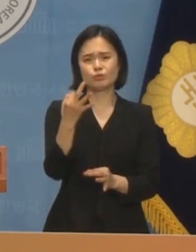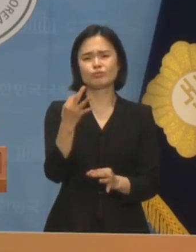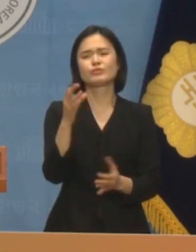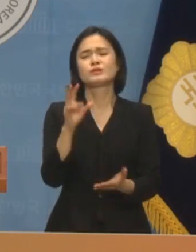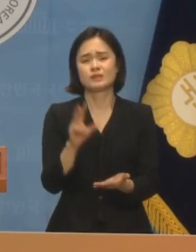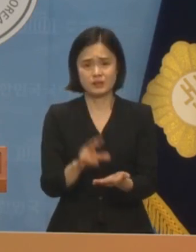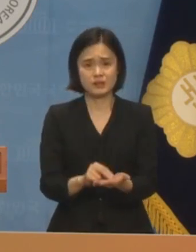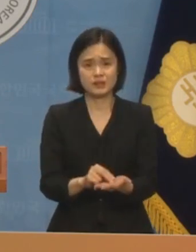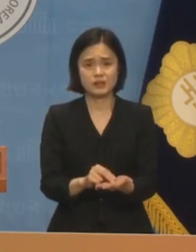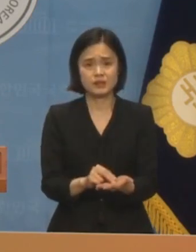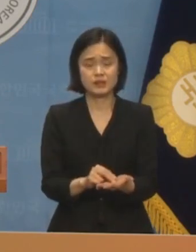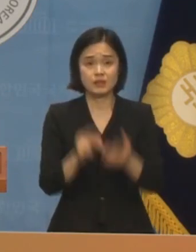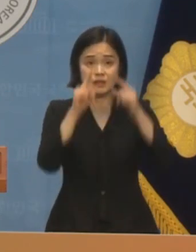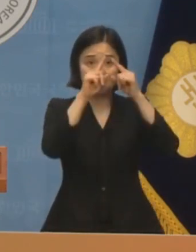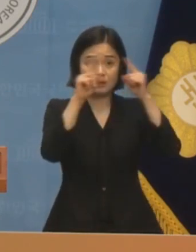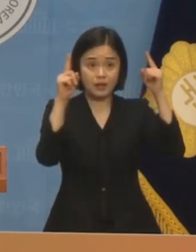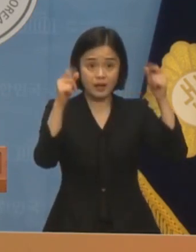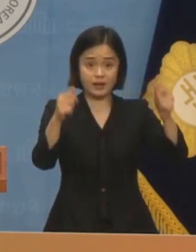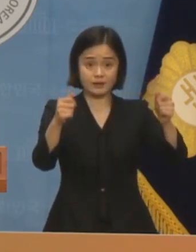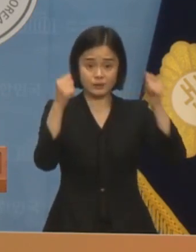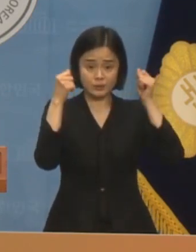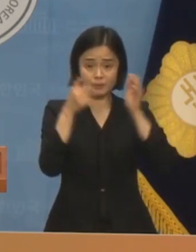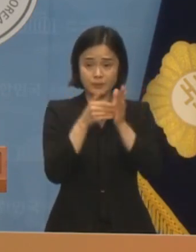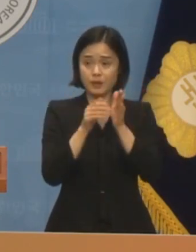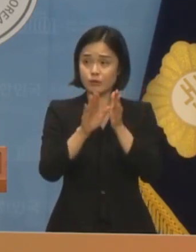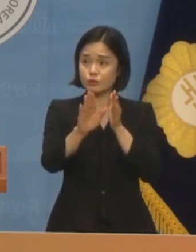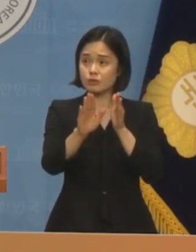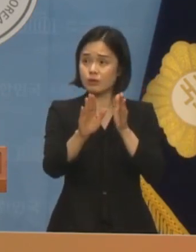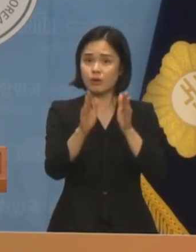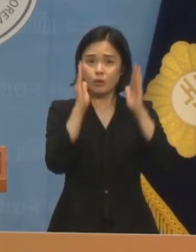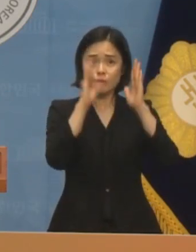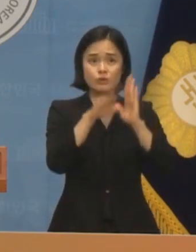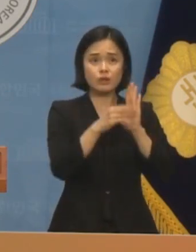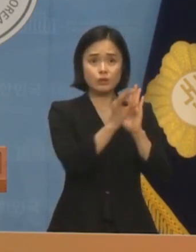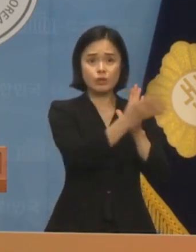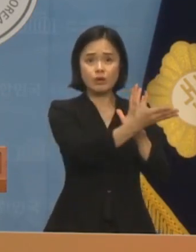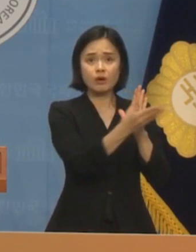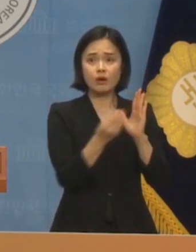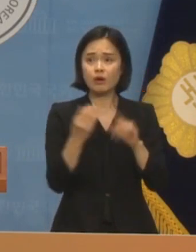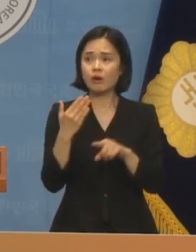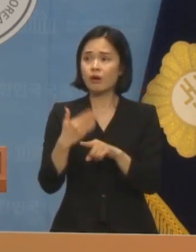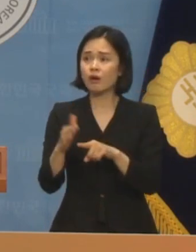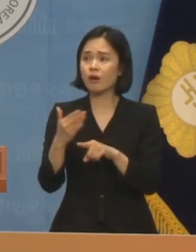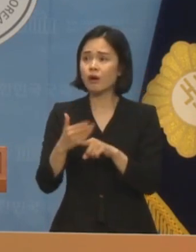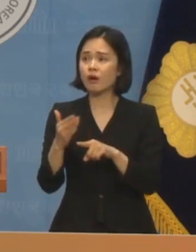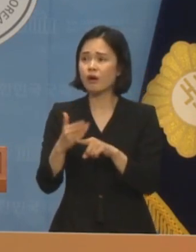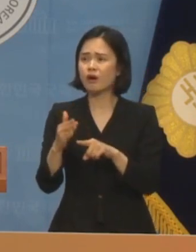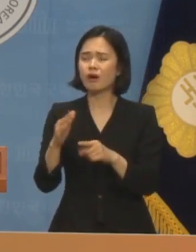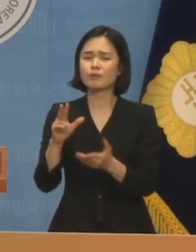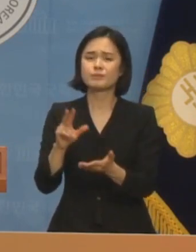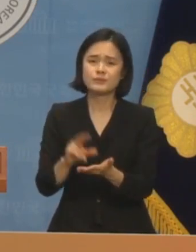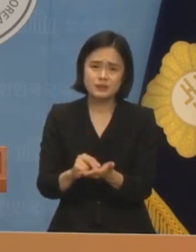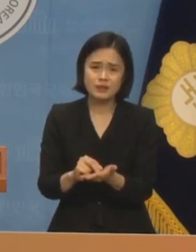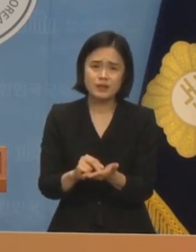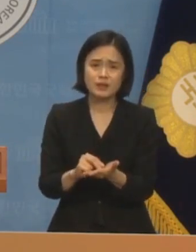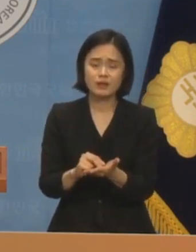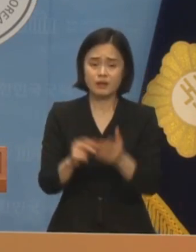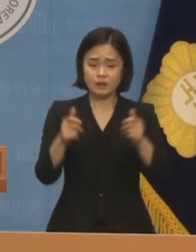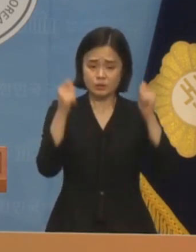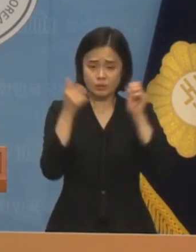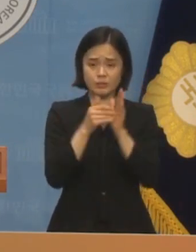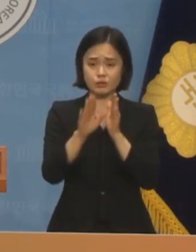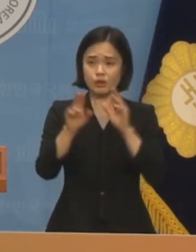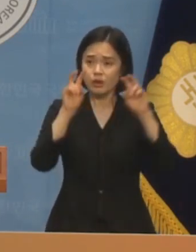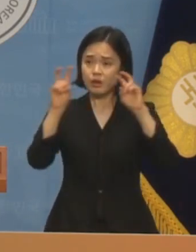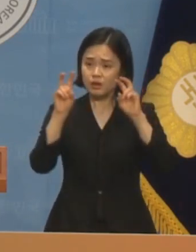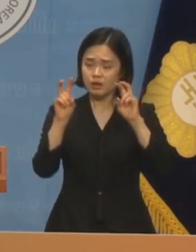대학에 졸업하게 된 후 생기는 대학 학자금 문제, 그리고 졸업을 준비하면서 시작되는 취업 문제,